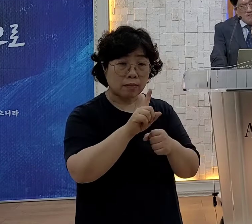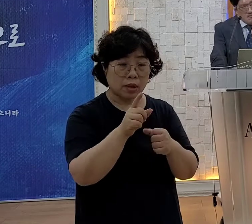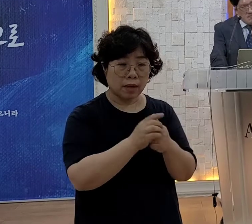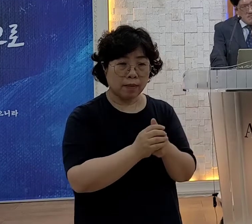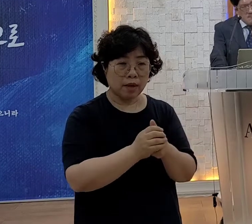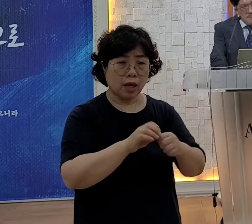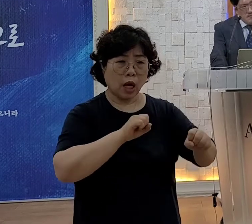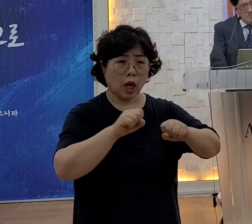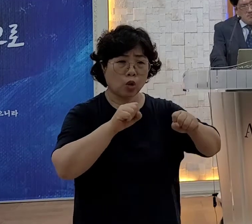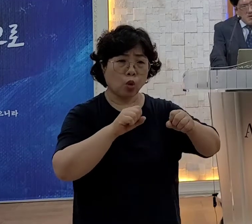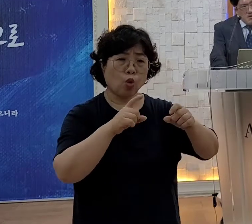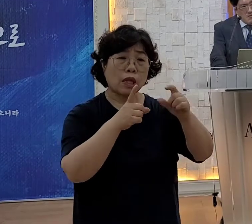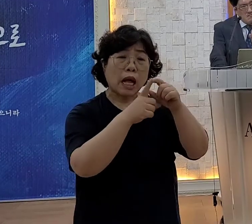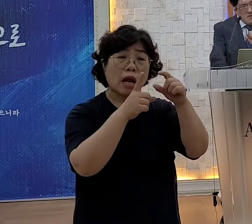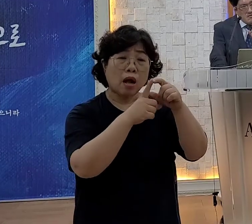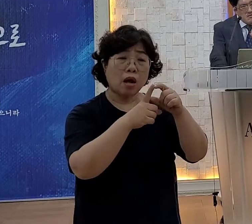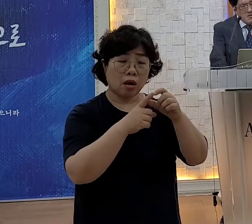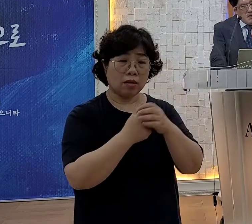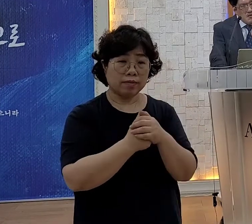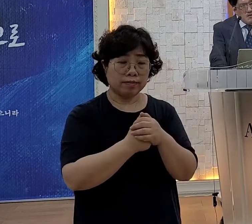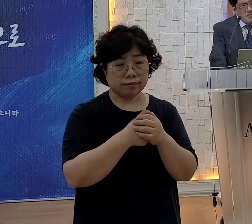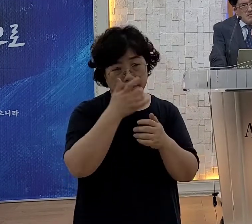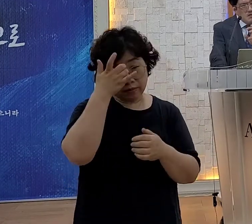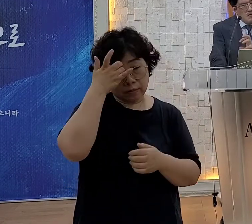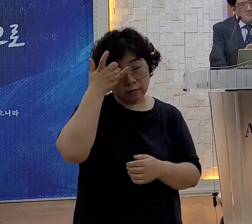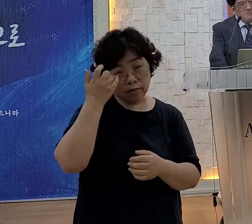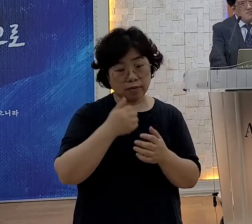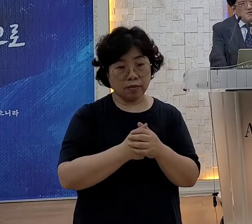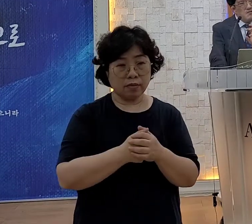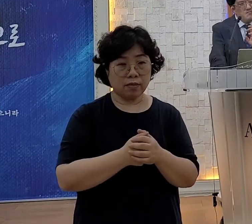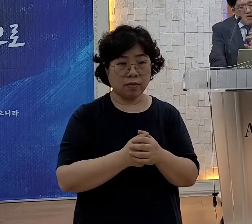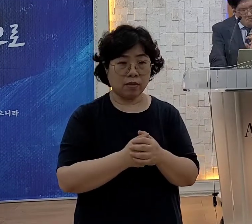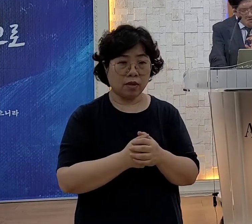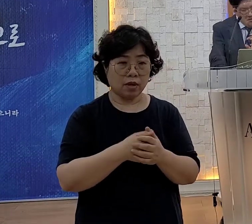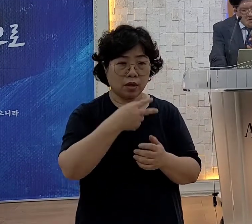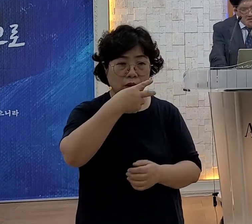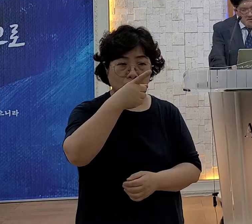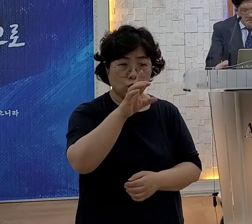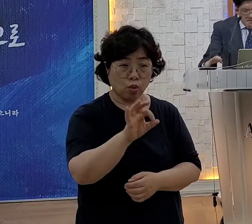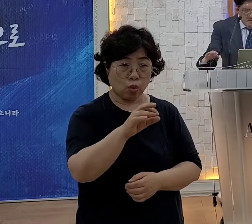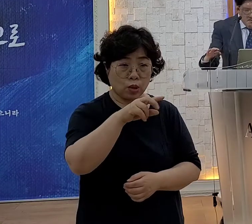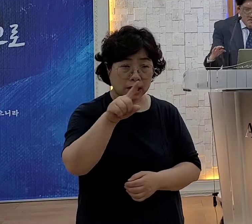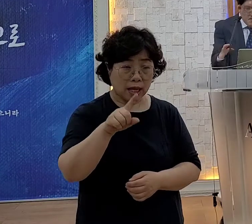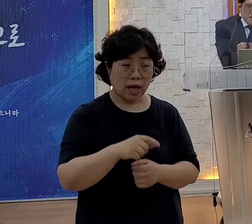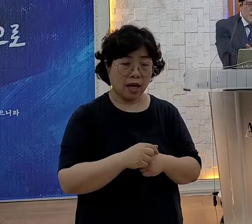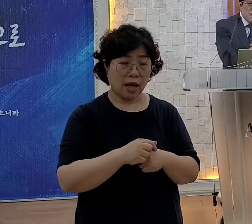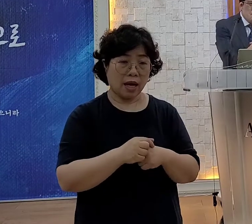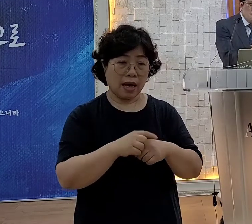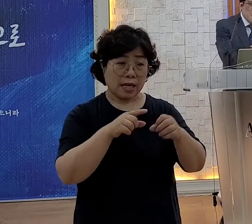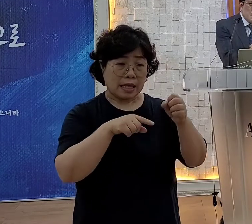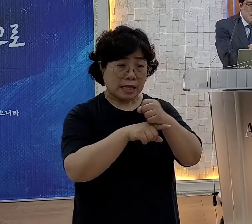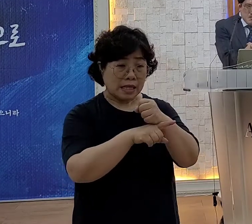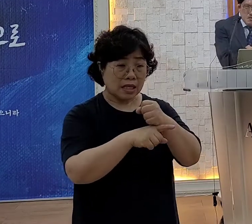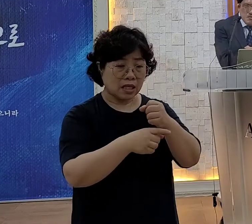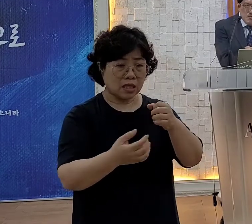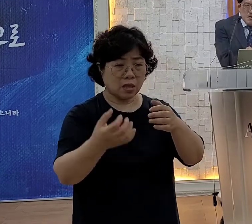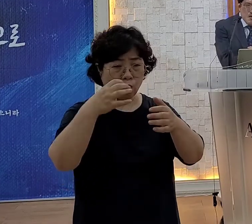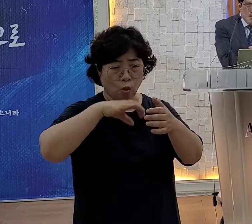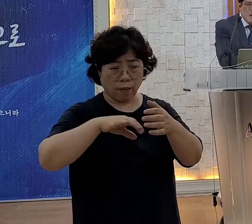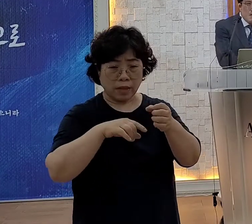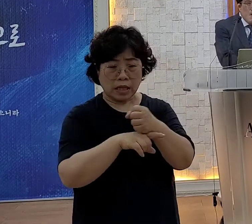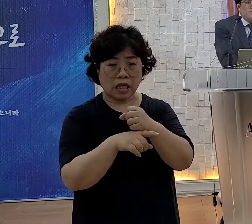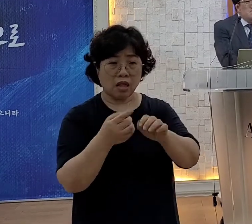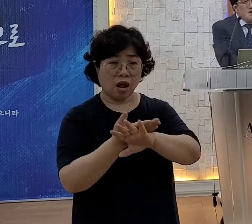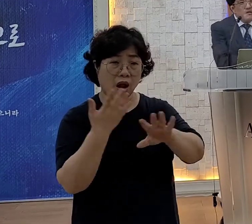시제도 중요하고, 그죠? 이 동사의 뜻과 시제가 사실은 모든 해석을 좌우하는데, 이 동사들이 어떻게